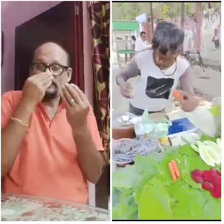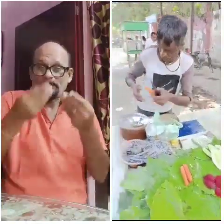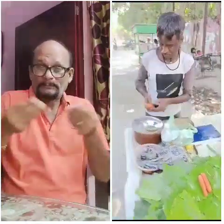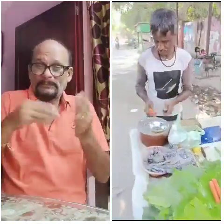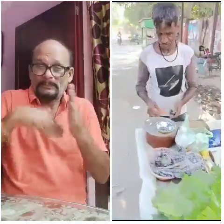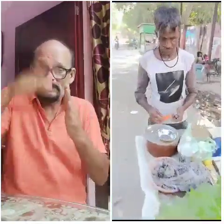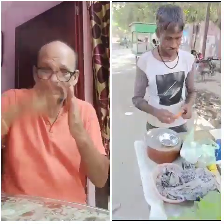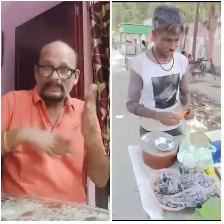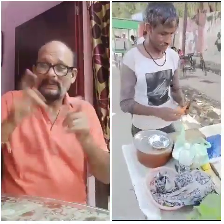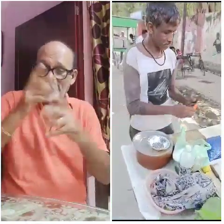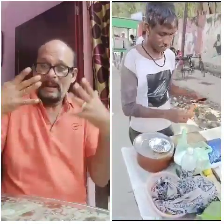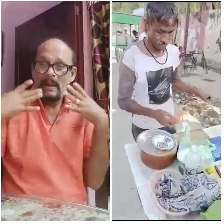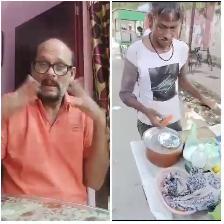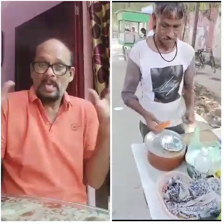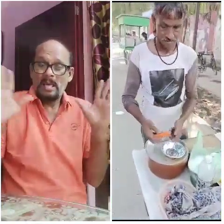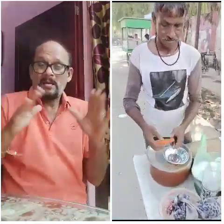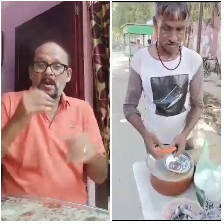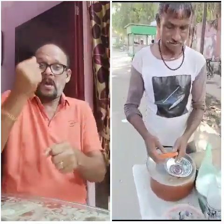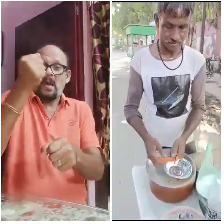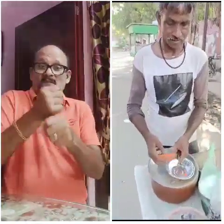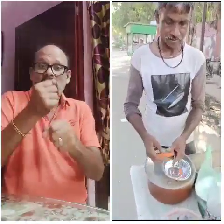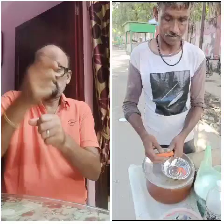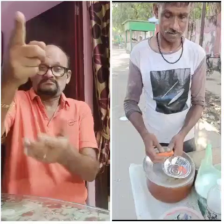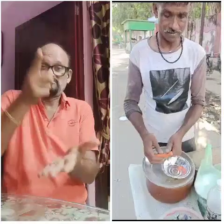चाचा जिरे बोल भी न भार रह हां समझ भारह है